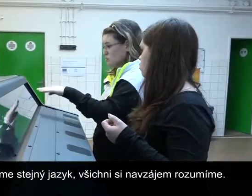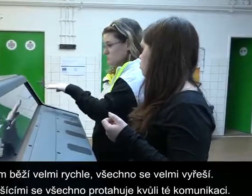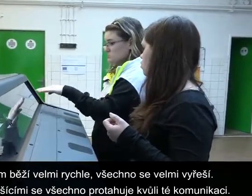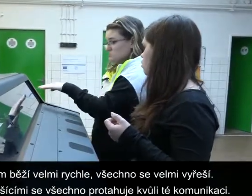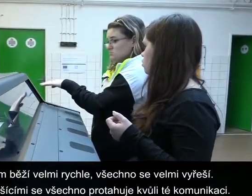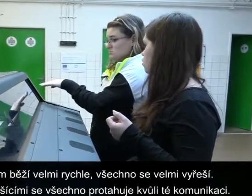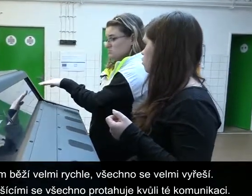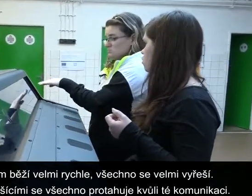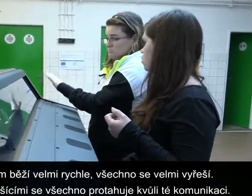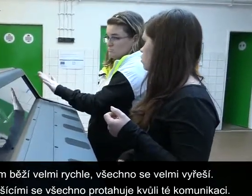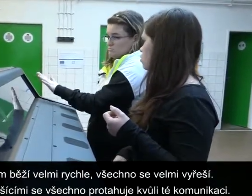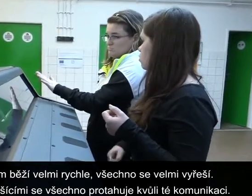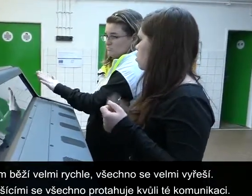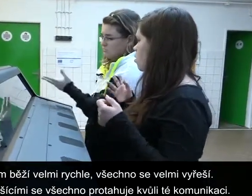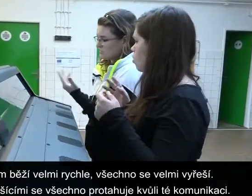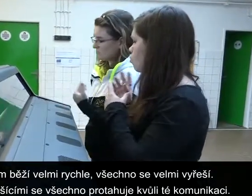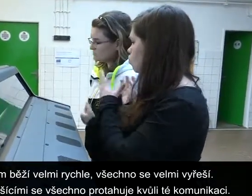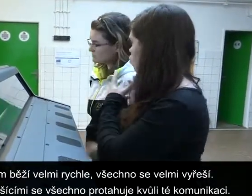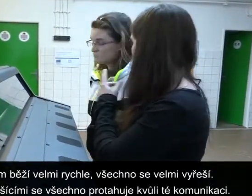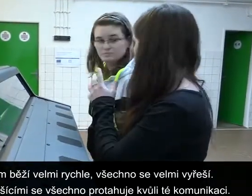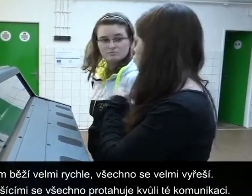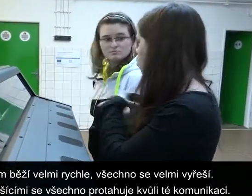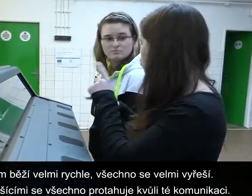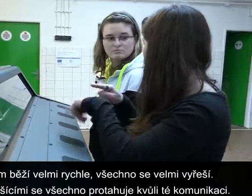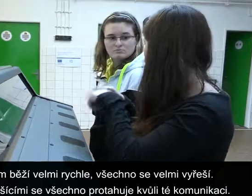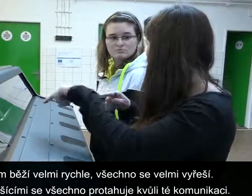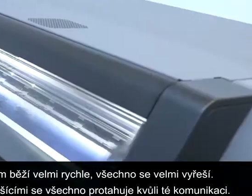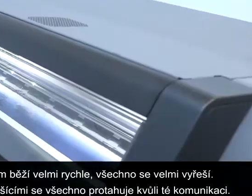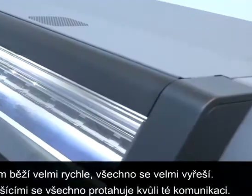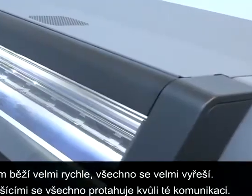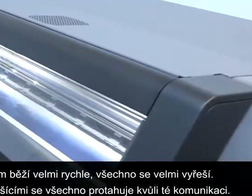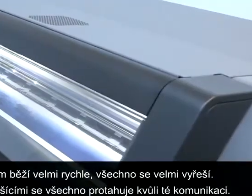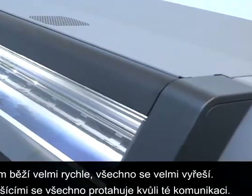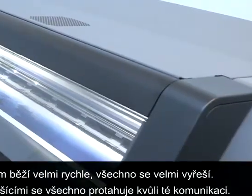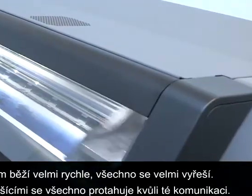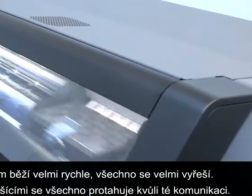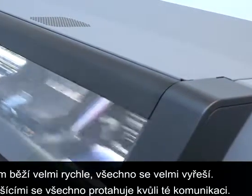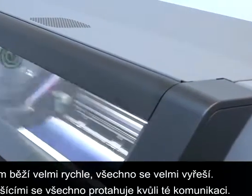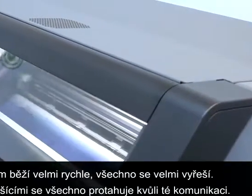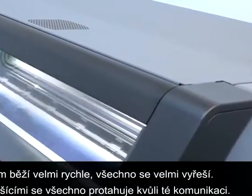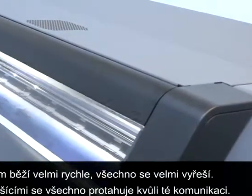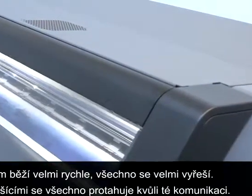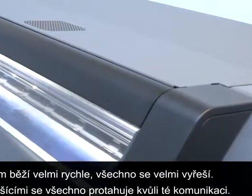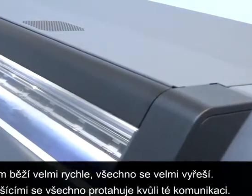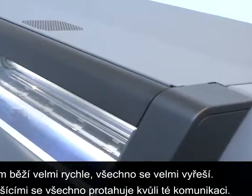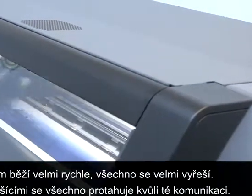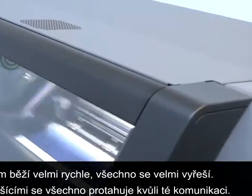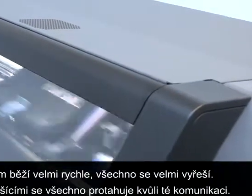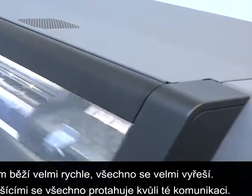ta práce i potom běží velmi rychle. Jo, všechno se rychle vyřeší. Když to s těmi slyšícími, to může být obtížnější a všechno se to vlastně protahuje